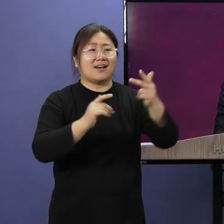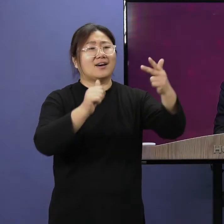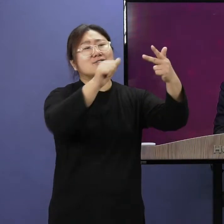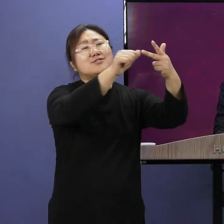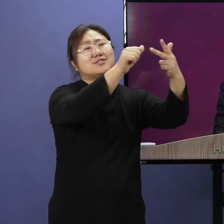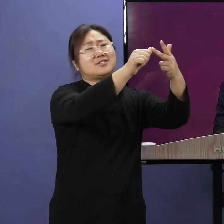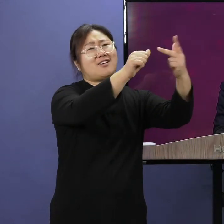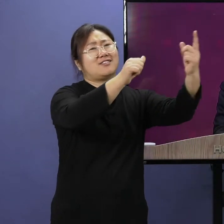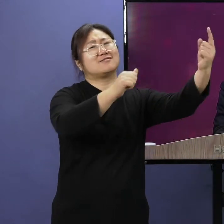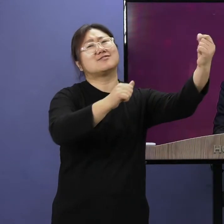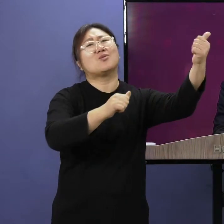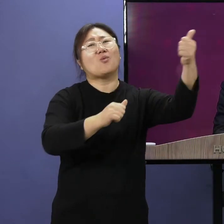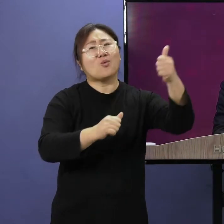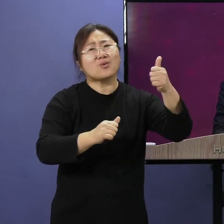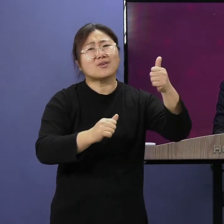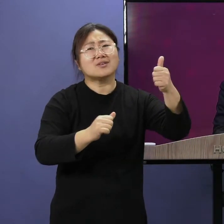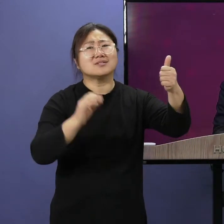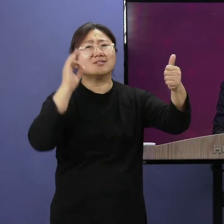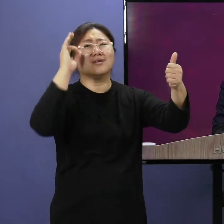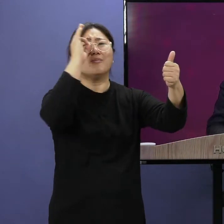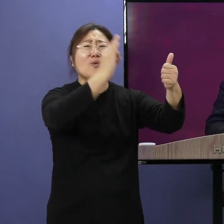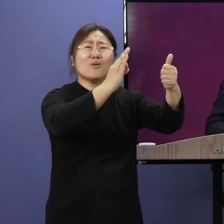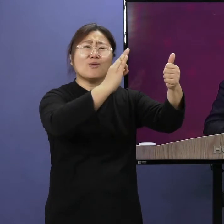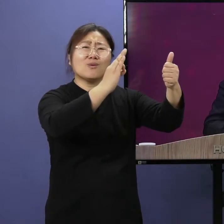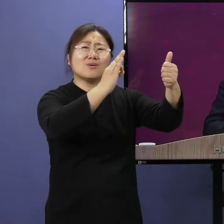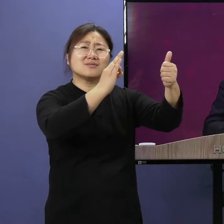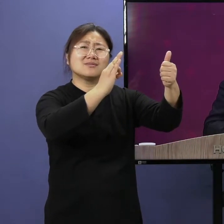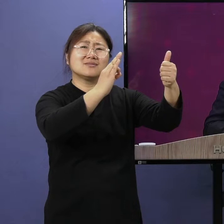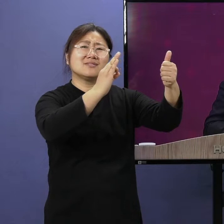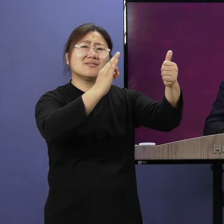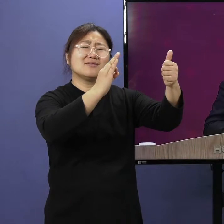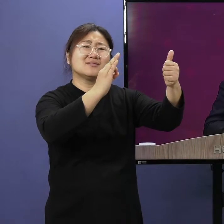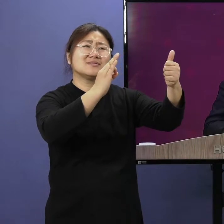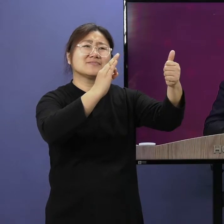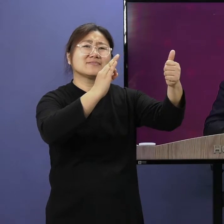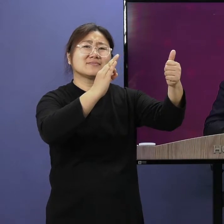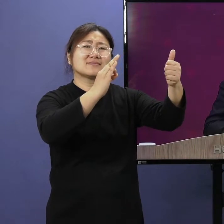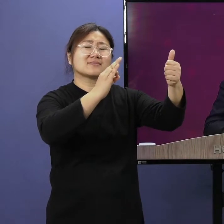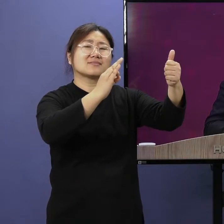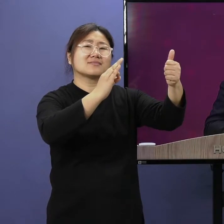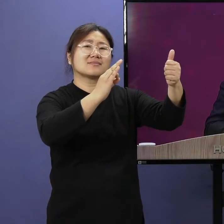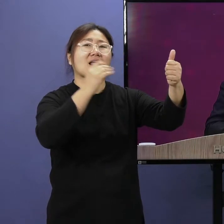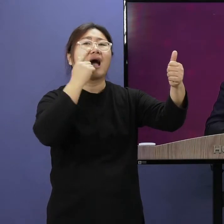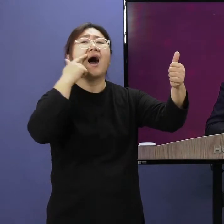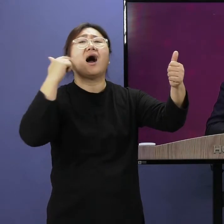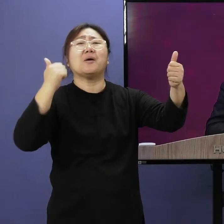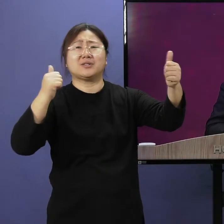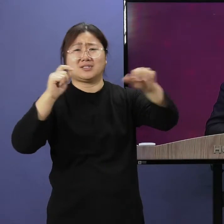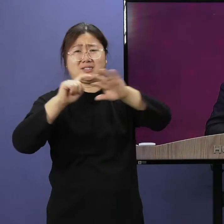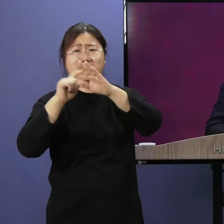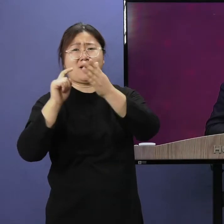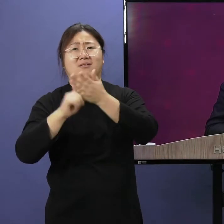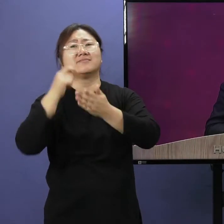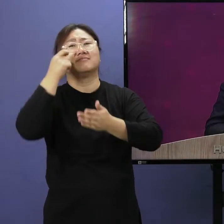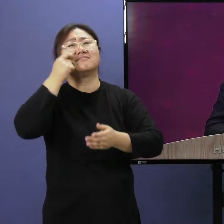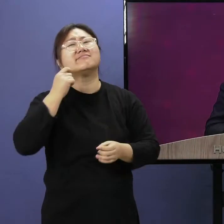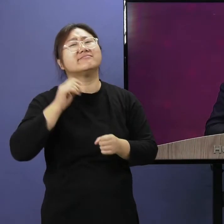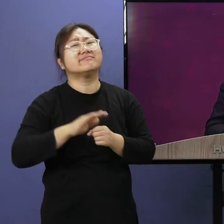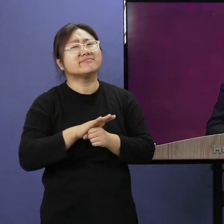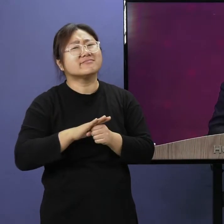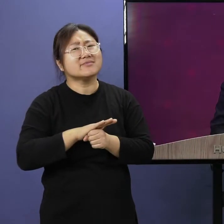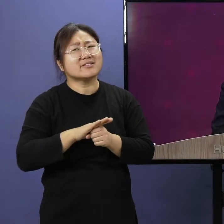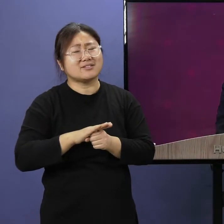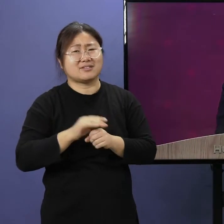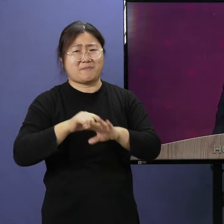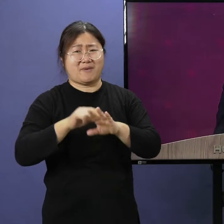것을 알고 나서 그 아버지의 마음이 제가 느꼈던 그 마음일 것이다, 저는 확신합니다.